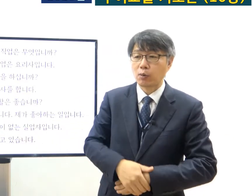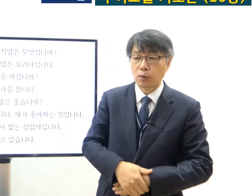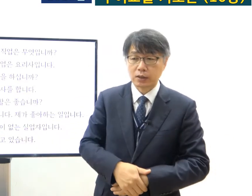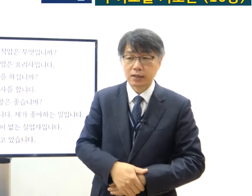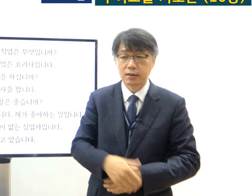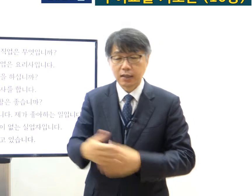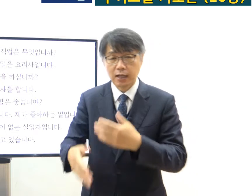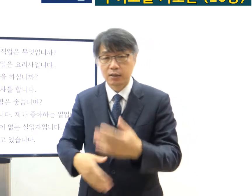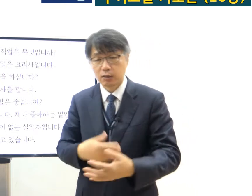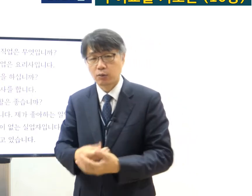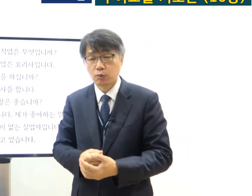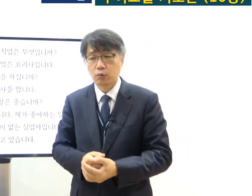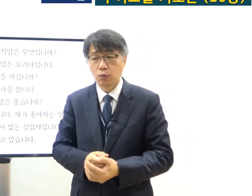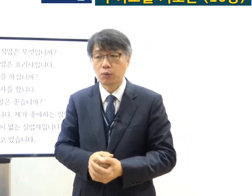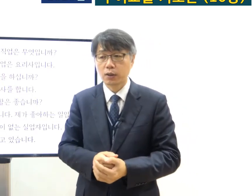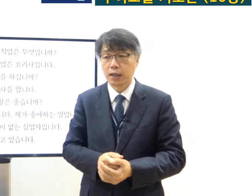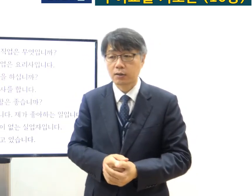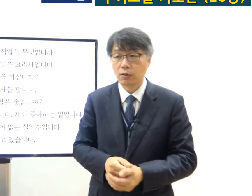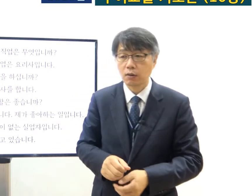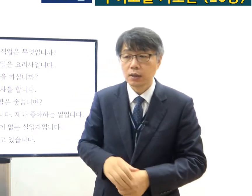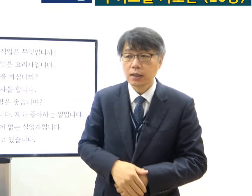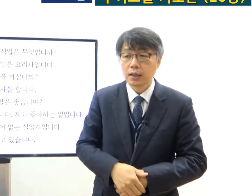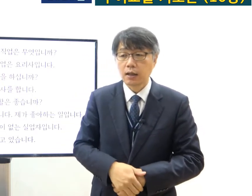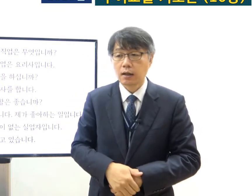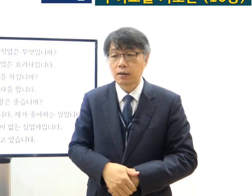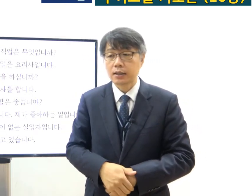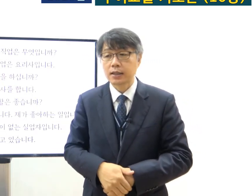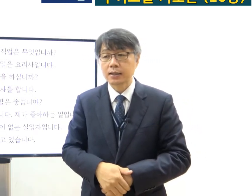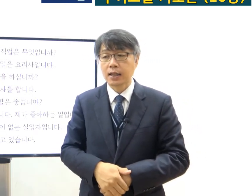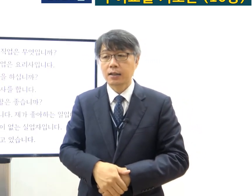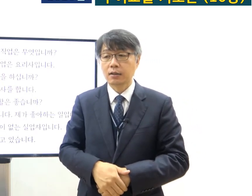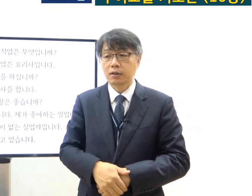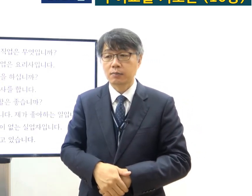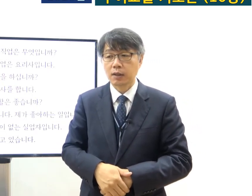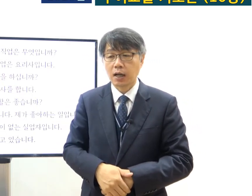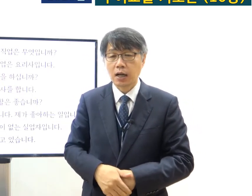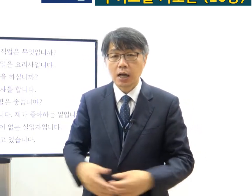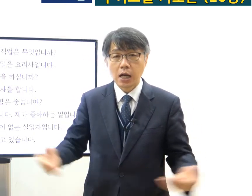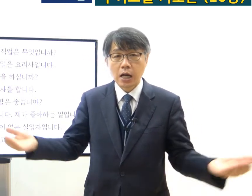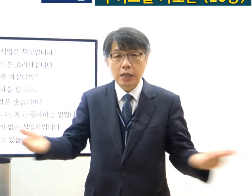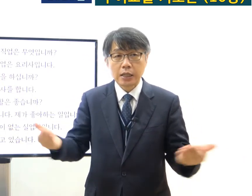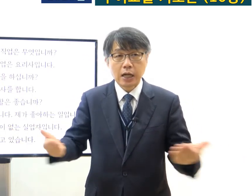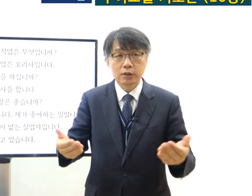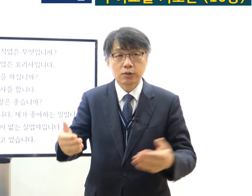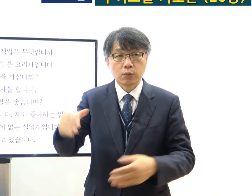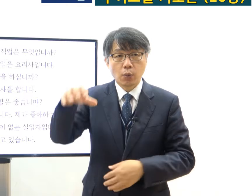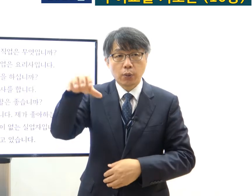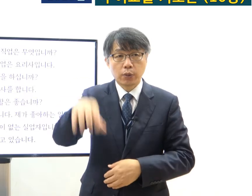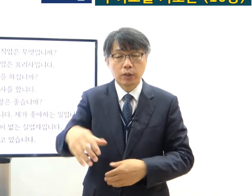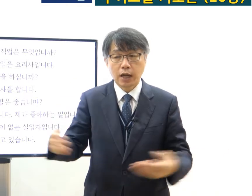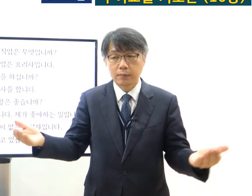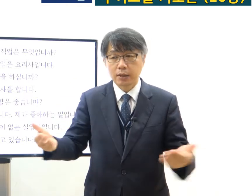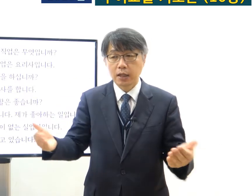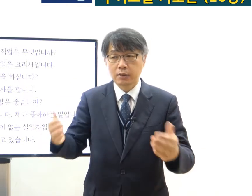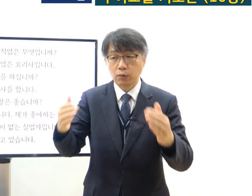빼도 사실은 다 소통이 되겠죠. 직장 생활은 어떻습니까? 일하는 곳, 아니면 일하는